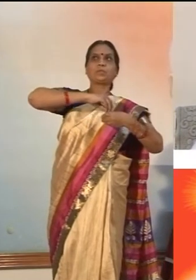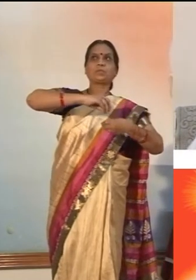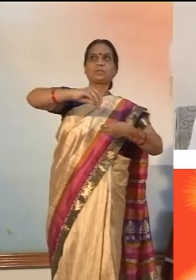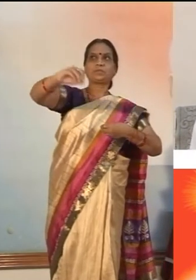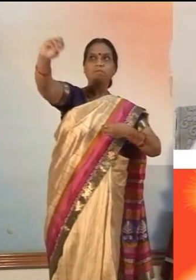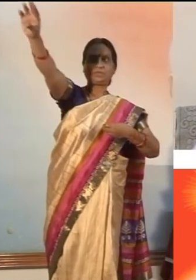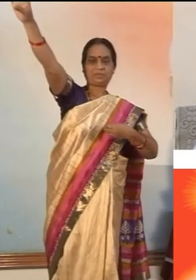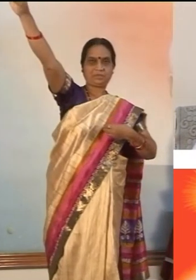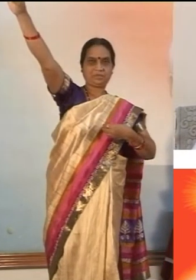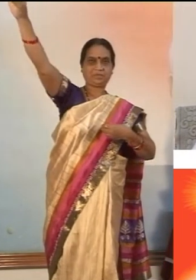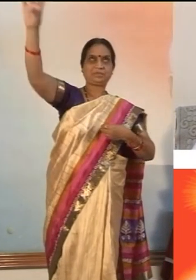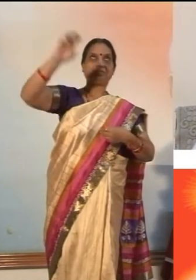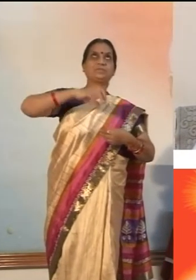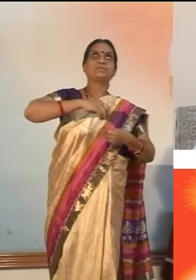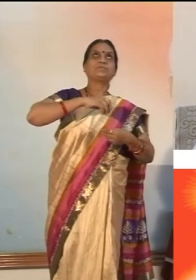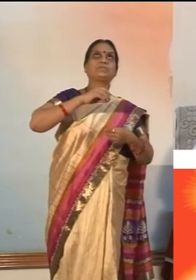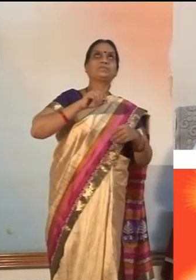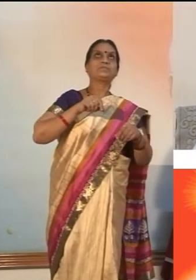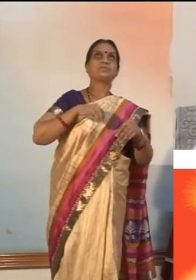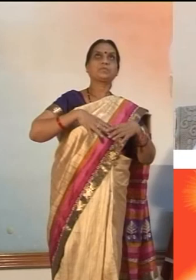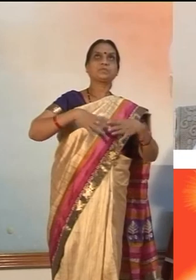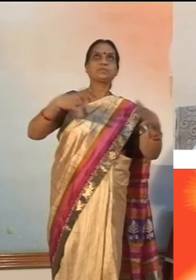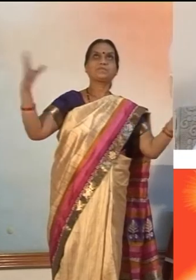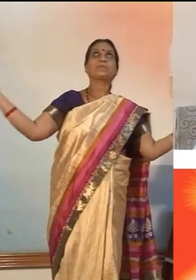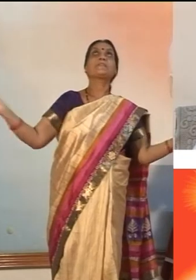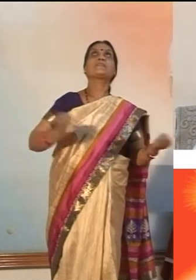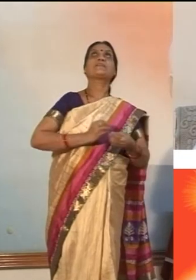वो बहुत ऊंची दुनिया में रहते हैं,